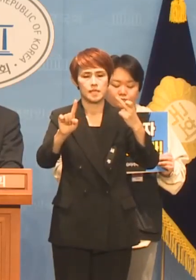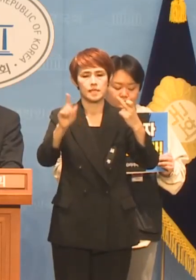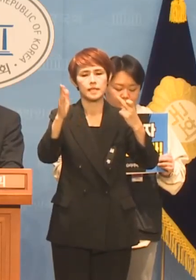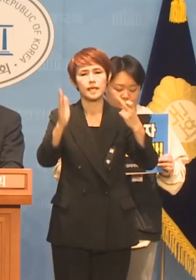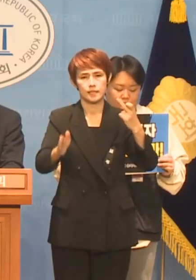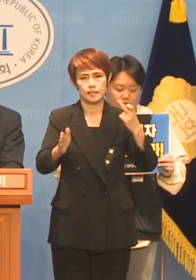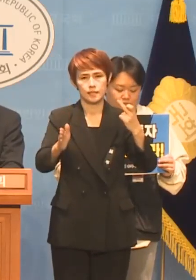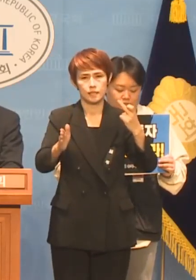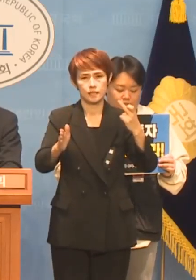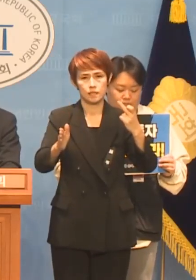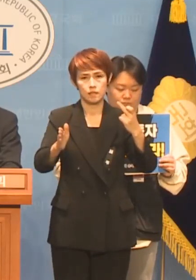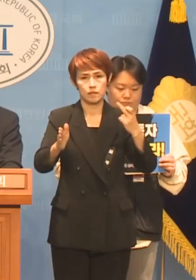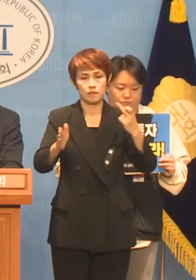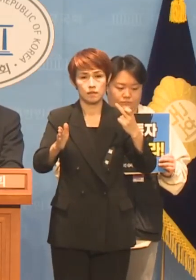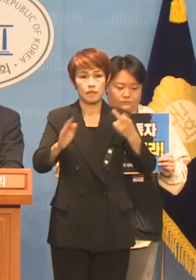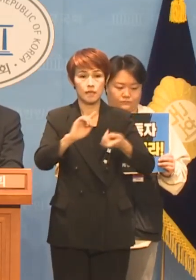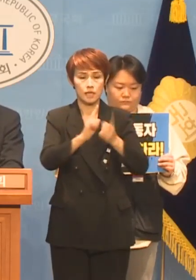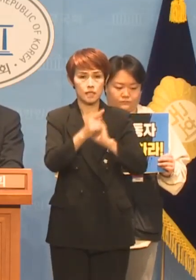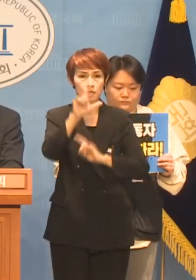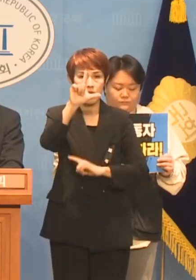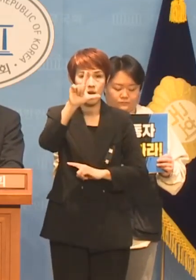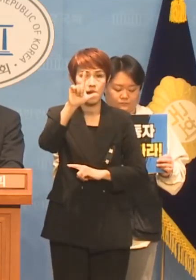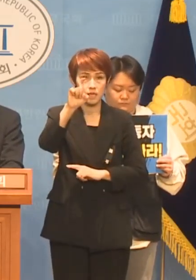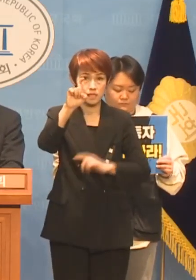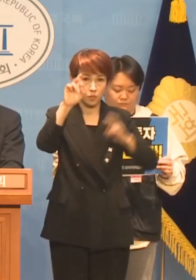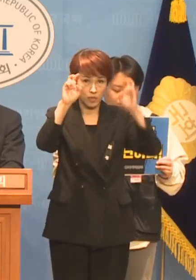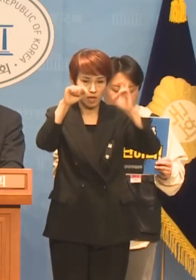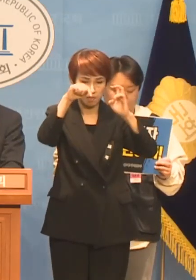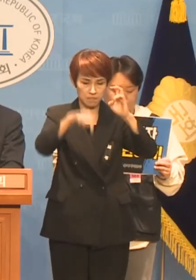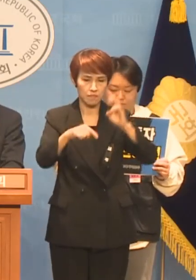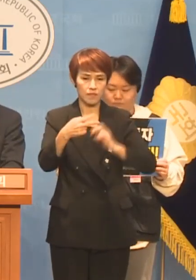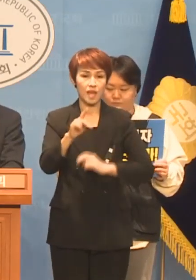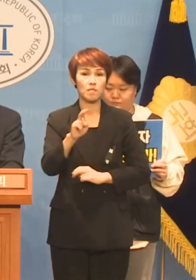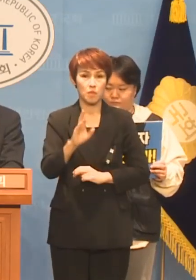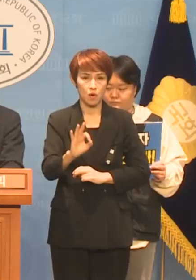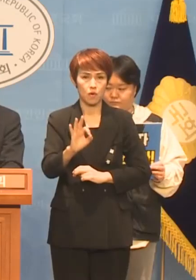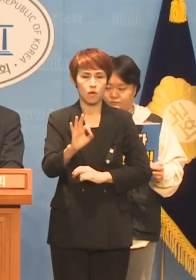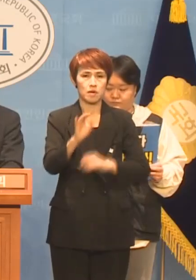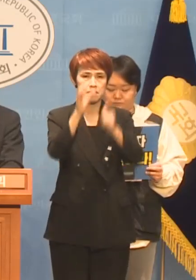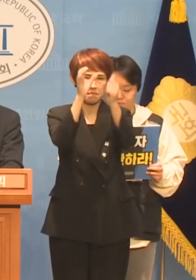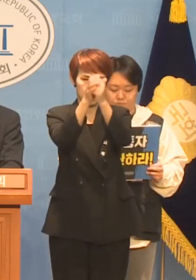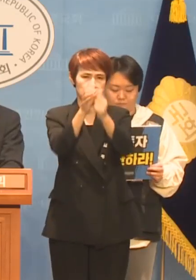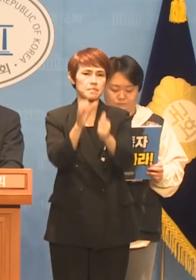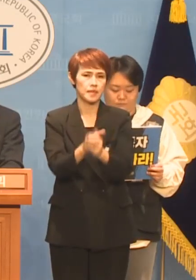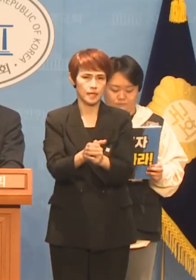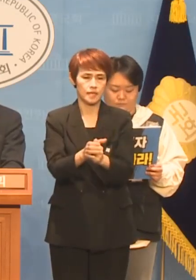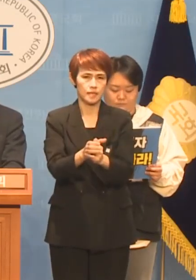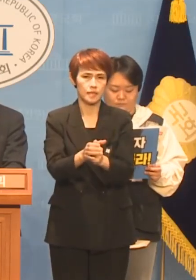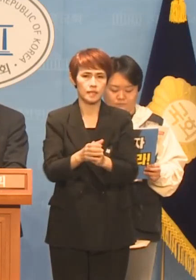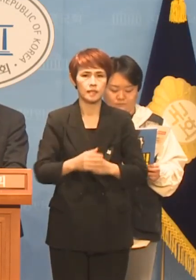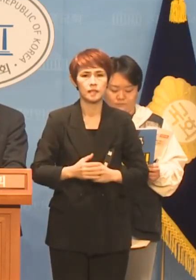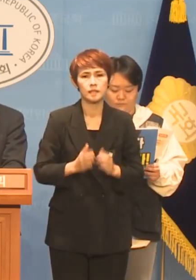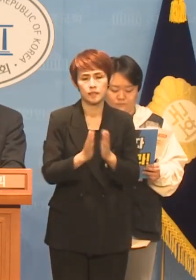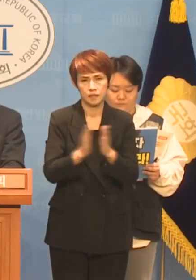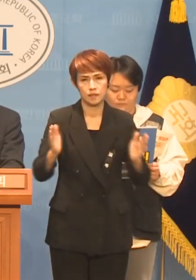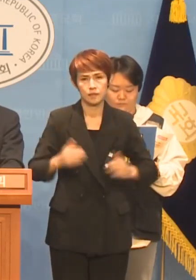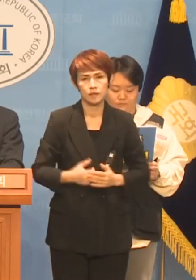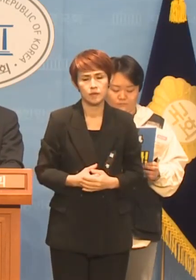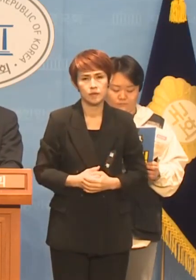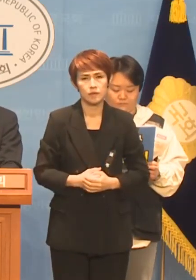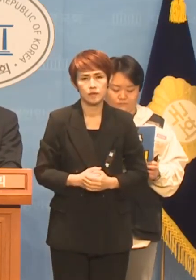만료되며 LX 판토스와 대명물류가 신규 물류업체와 운송사로